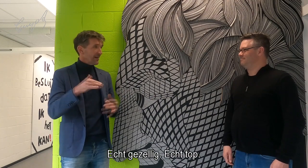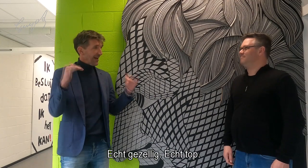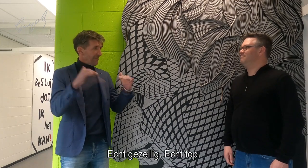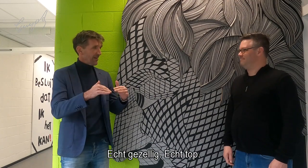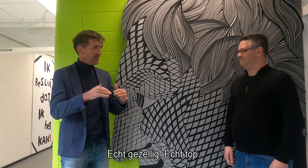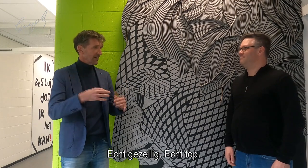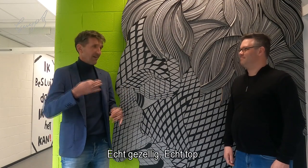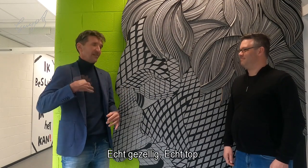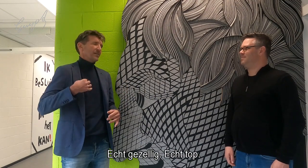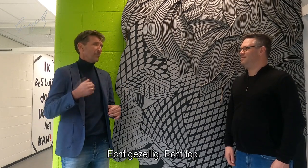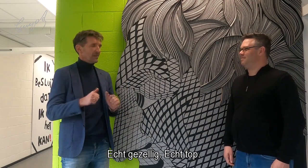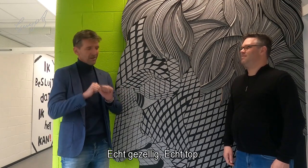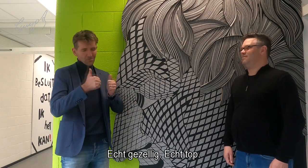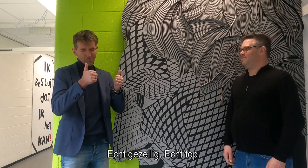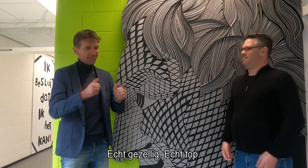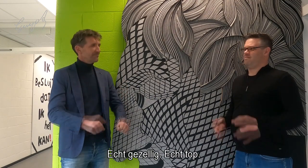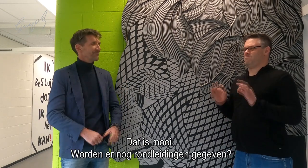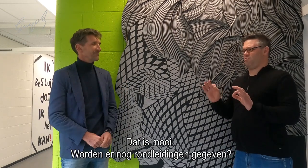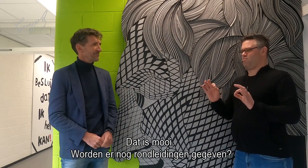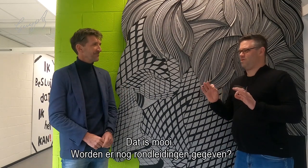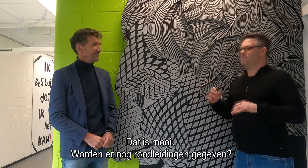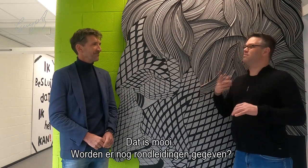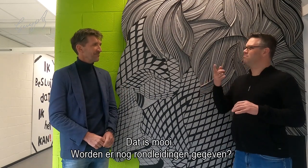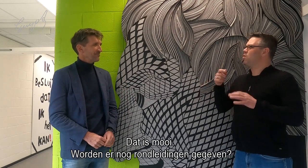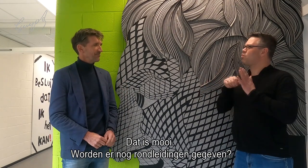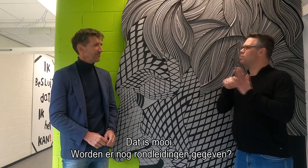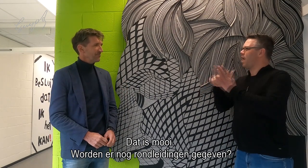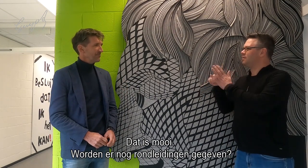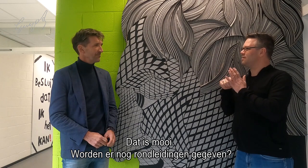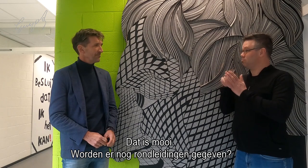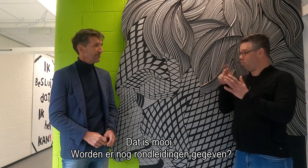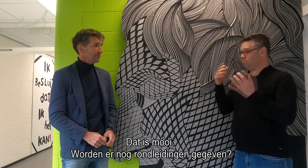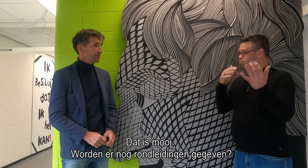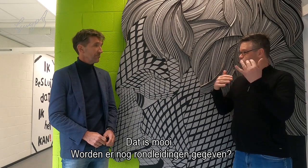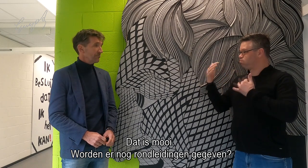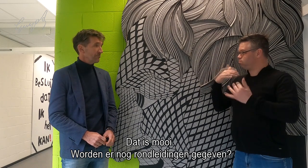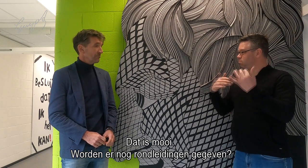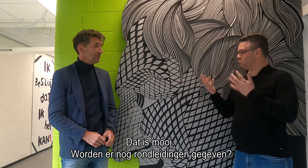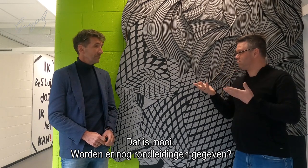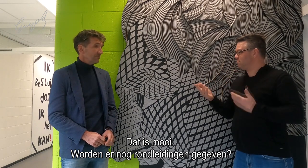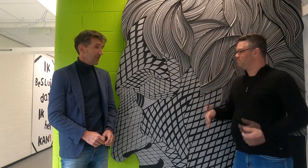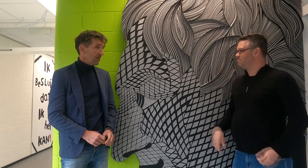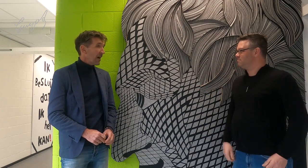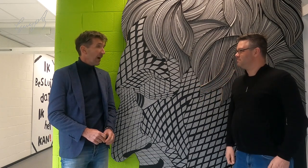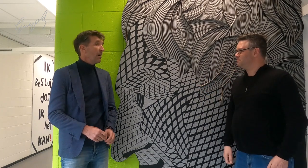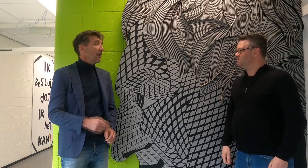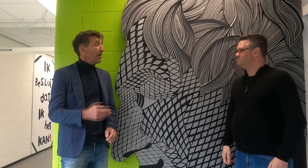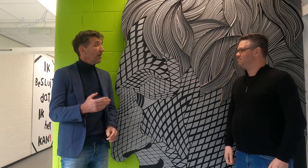Echt gezellig, echt top. Dat is mooi. Worden er nog rondleidingen gegeven?